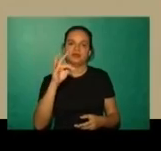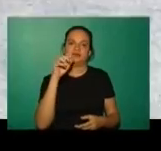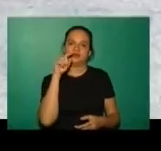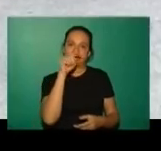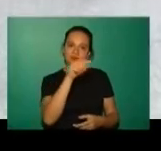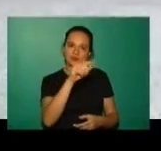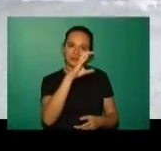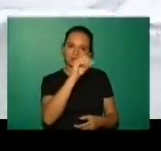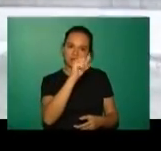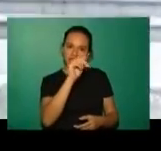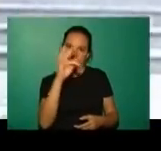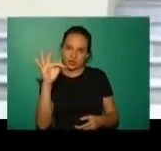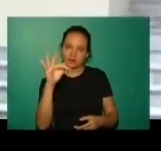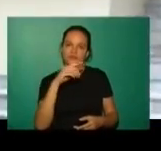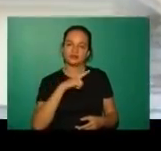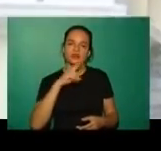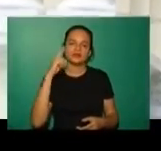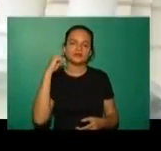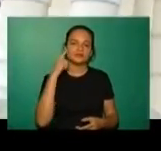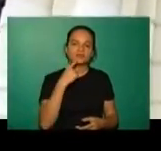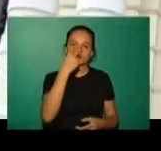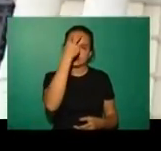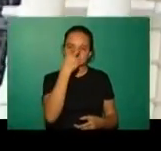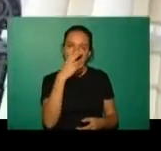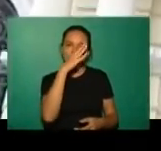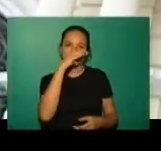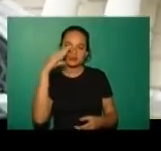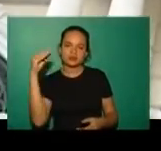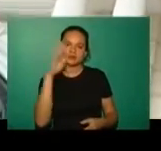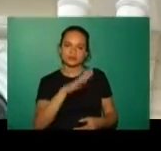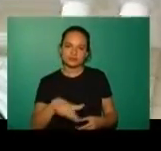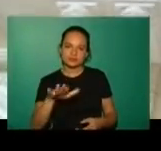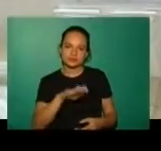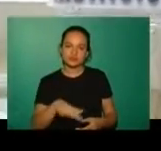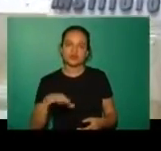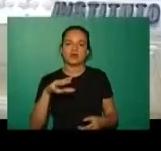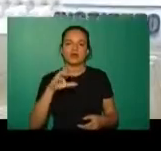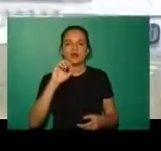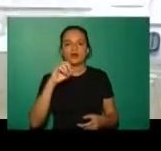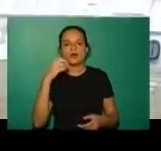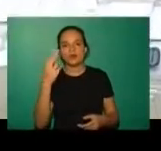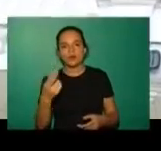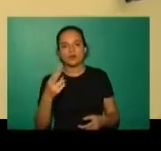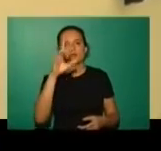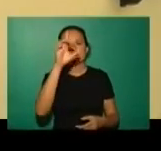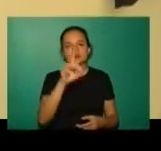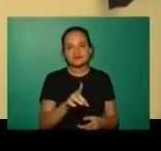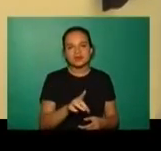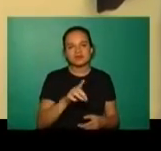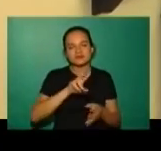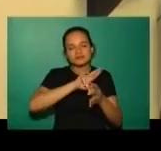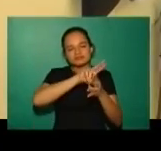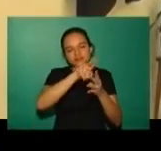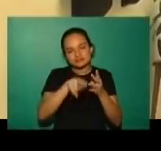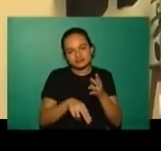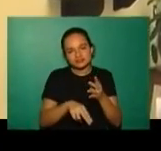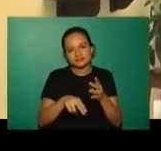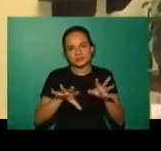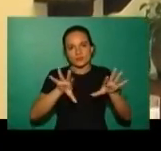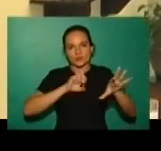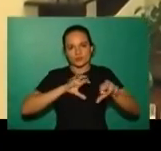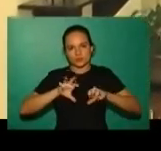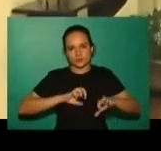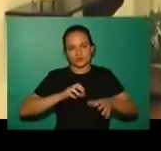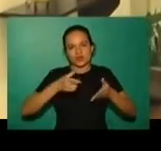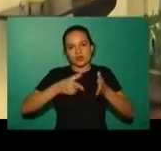que atende crianças e jovens surdos-cegos e aqueles com deficiência múltipla adquirida antes de nascer. O trabalho